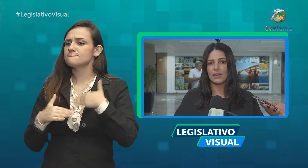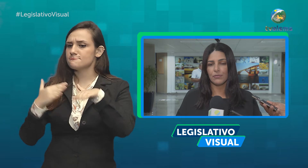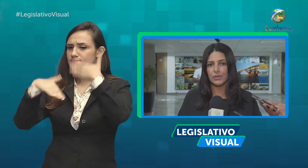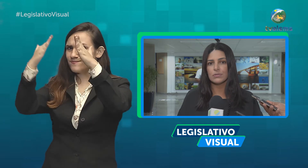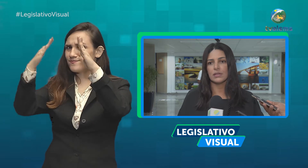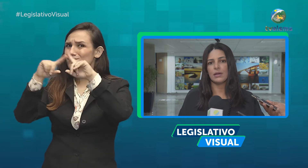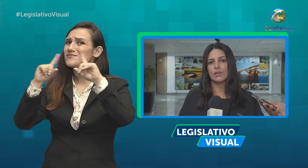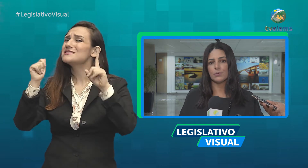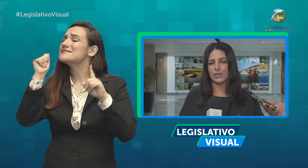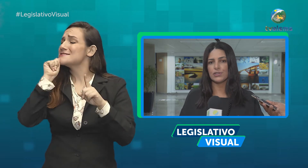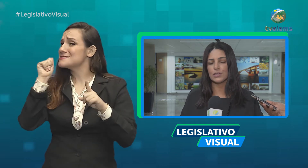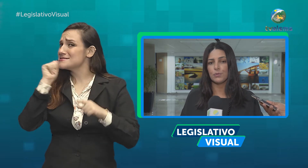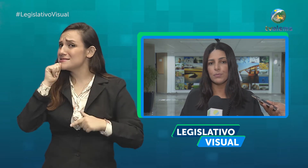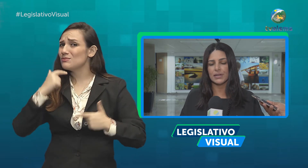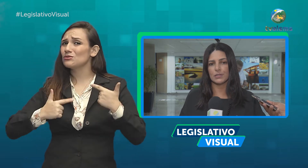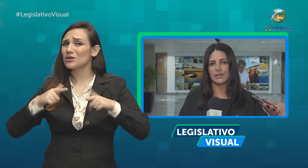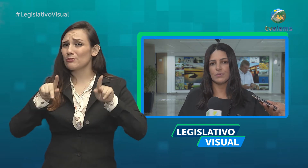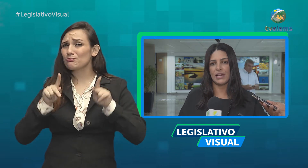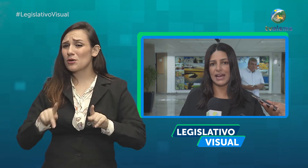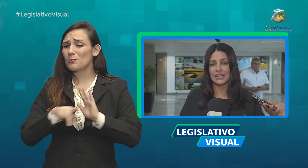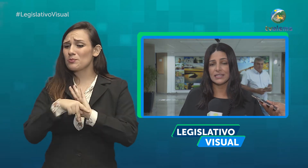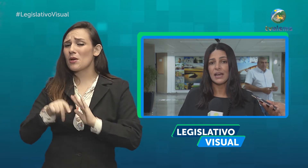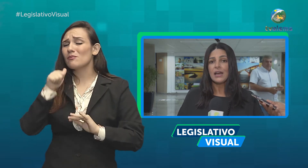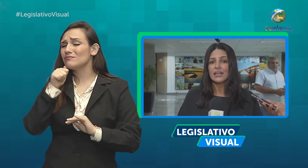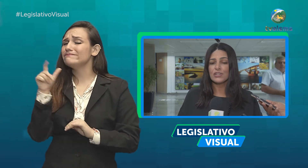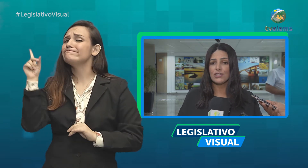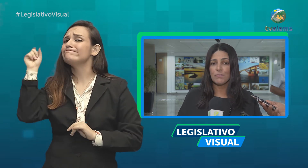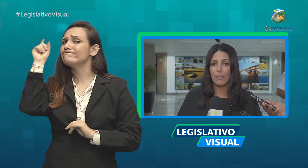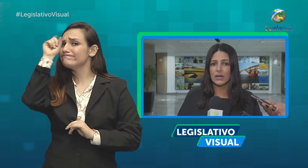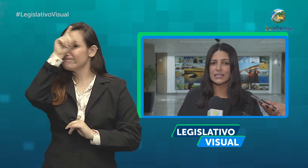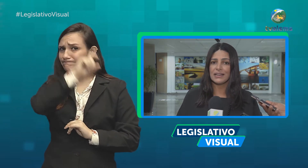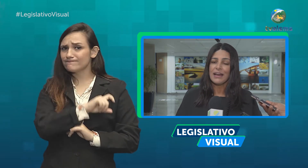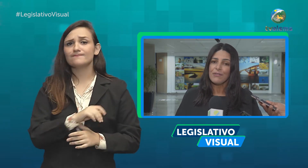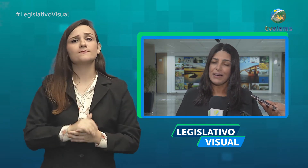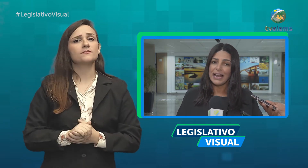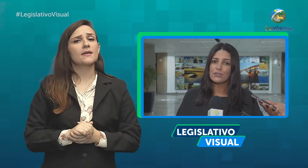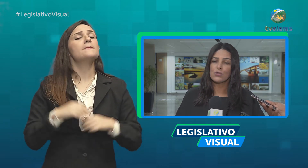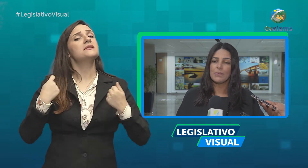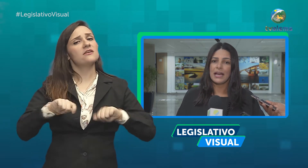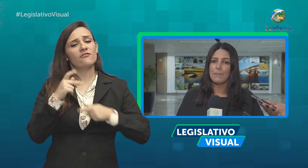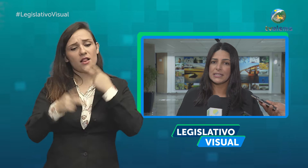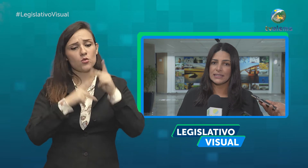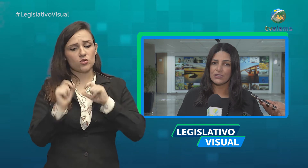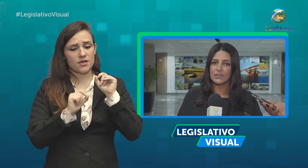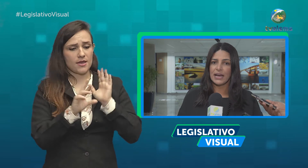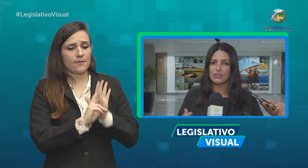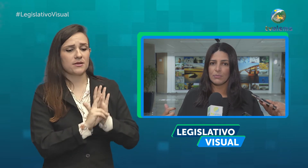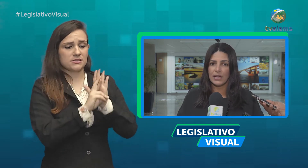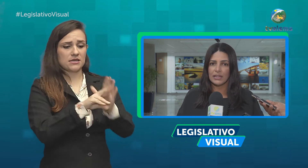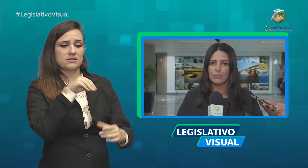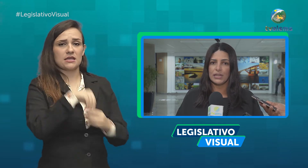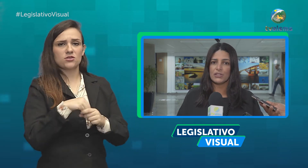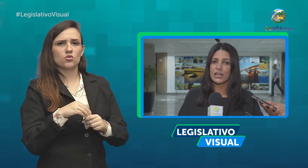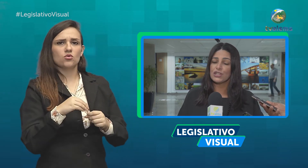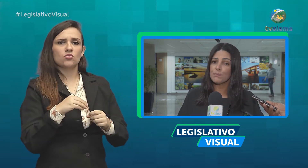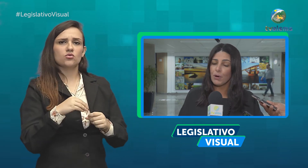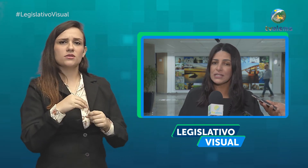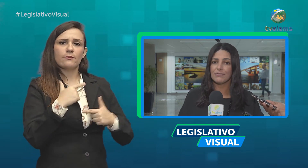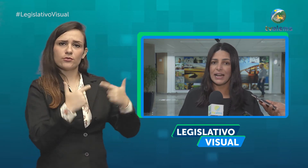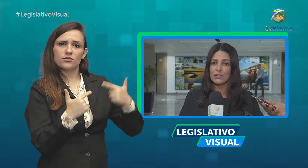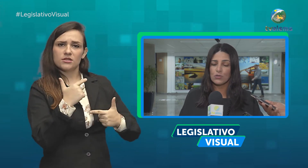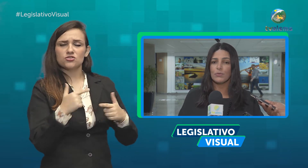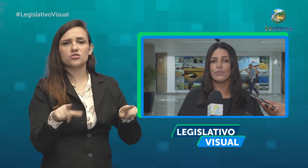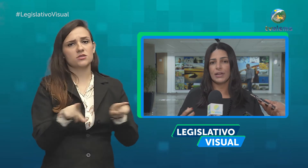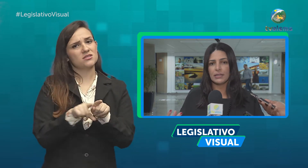também os desafios que temos nas políticas públicas para as mulheres, que a gente possa falar sobre a representatividade da mulher na política, que a gente